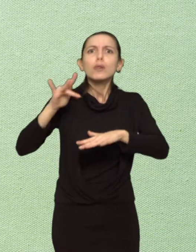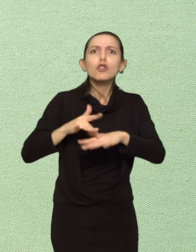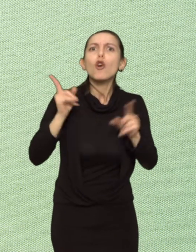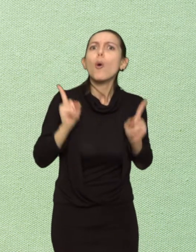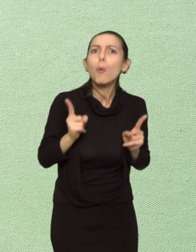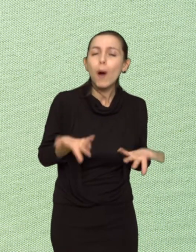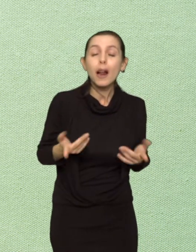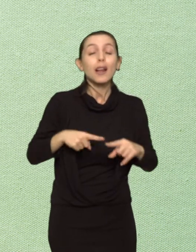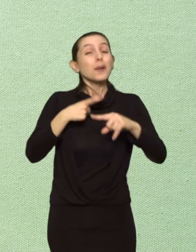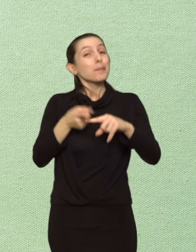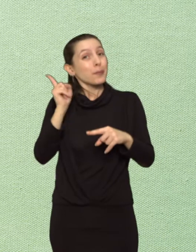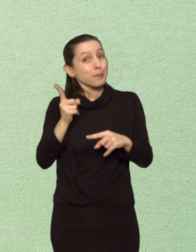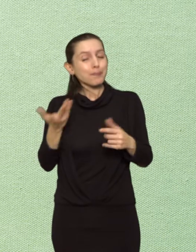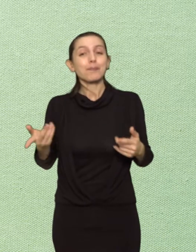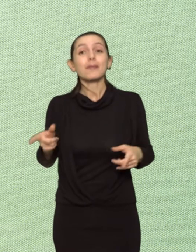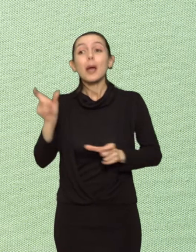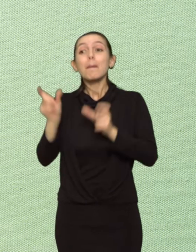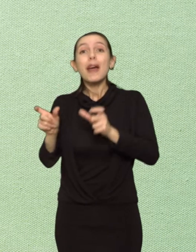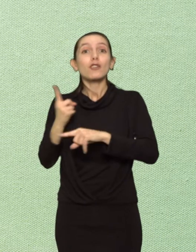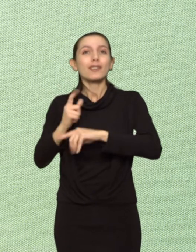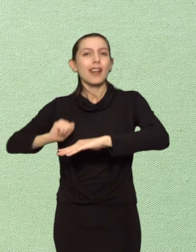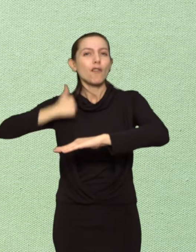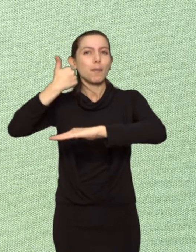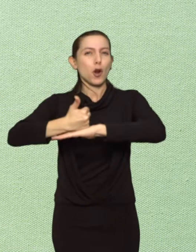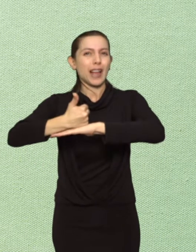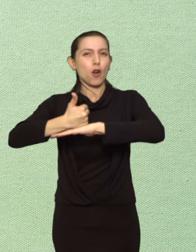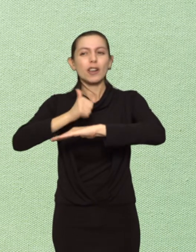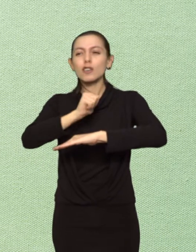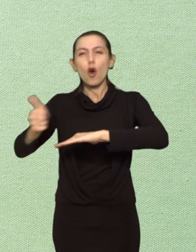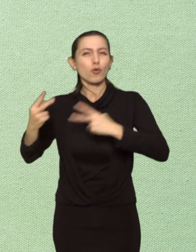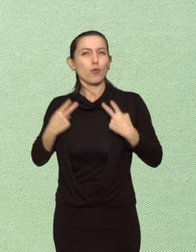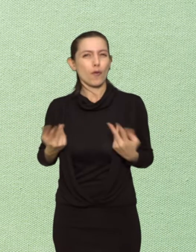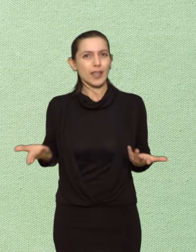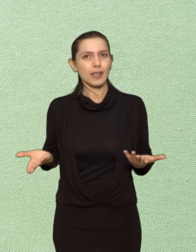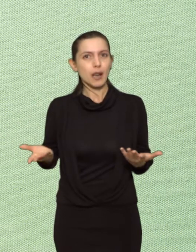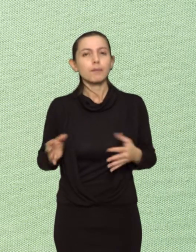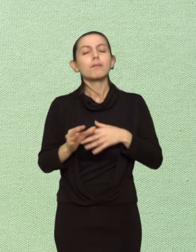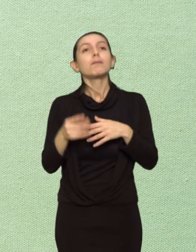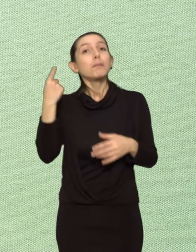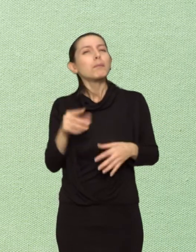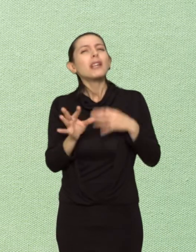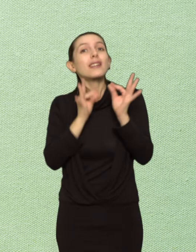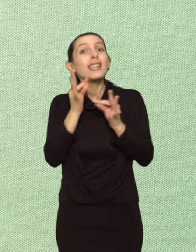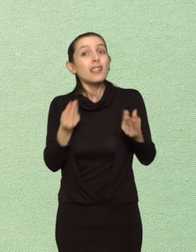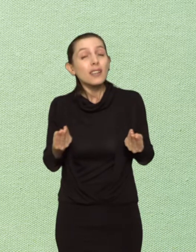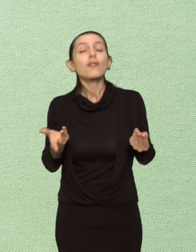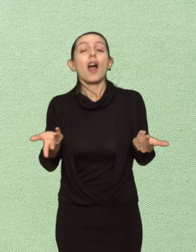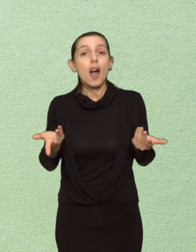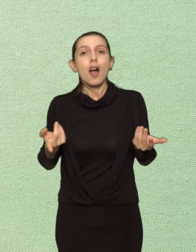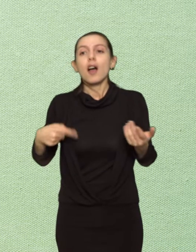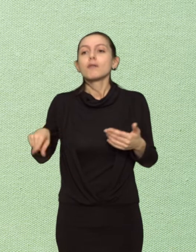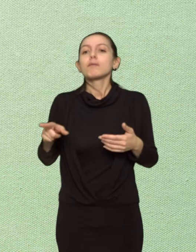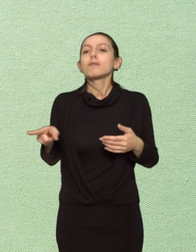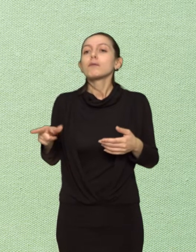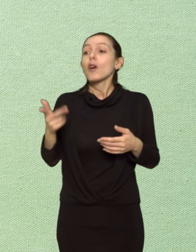l'altro elemento, che le persone sono protagoniste della vita, cioè il che significa che devono partecipare nelle